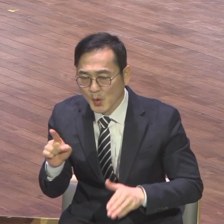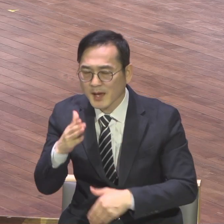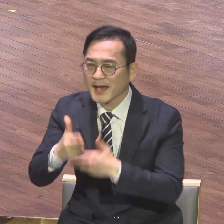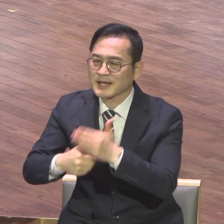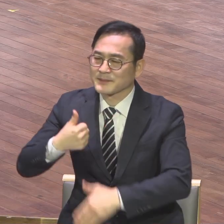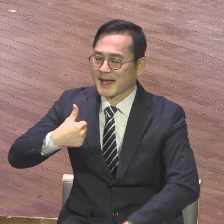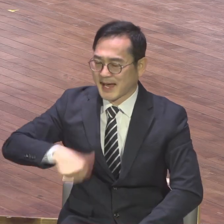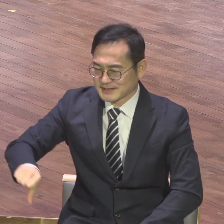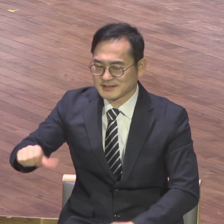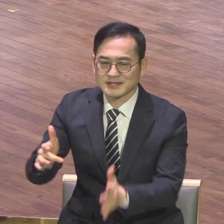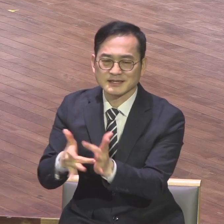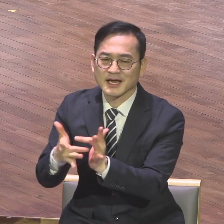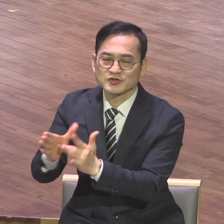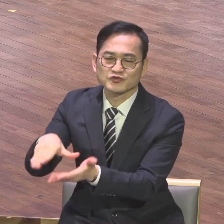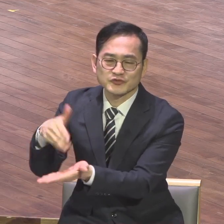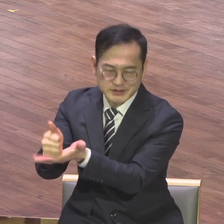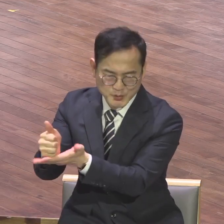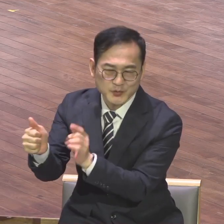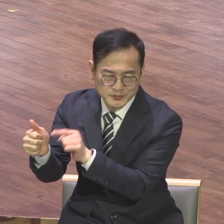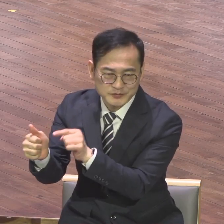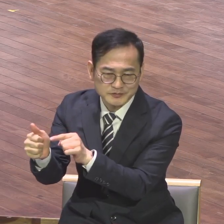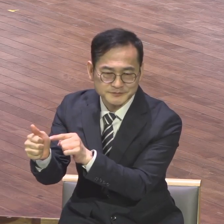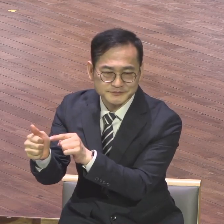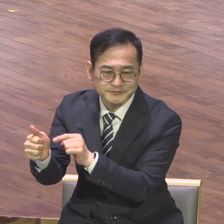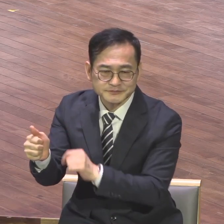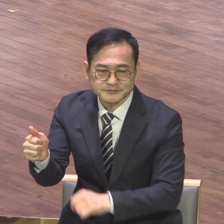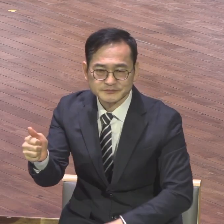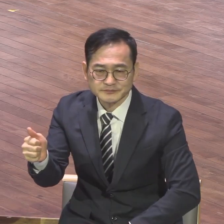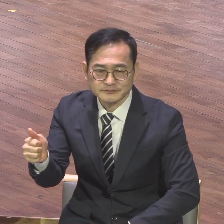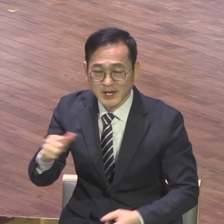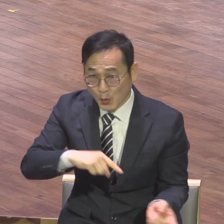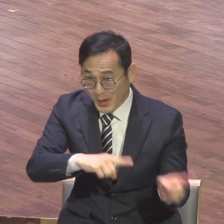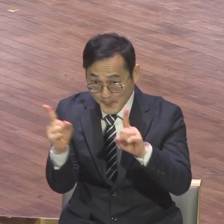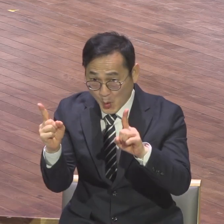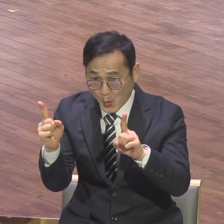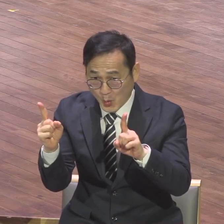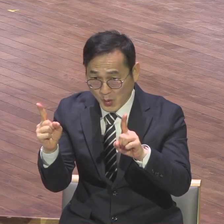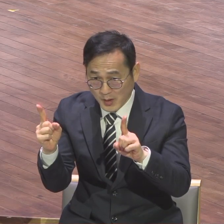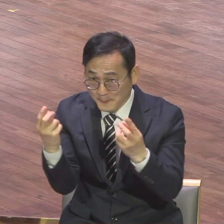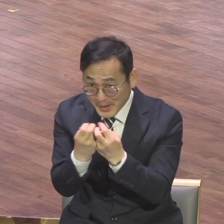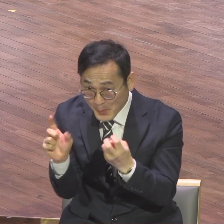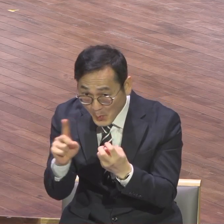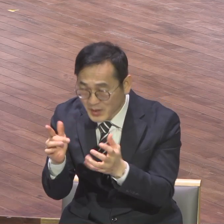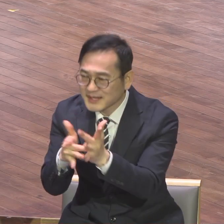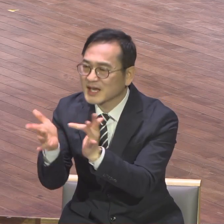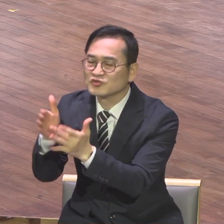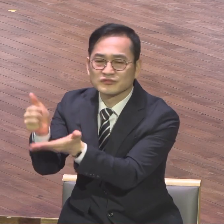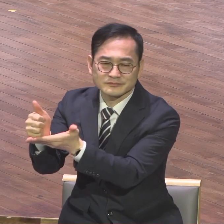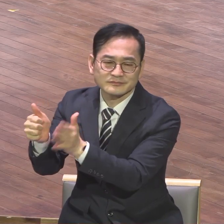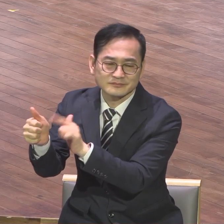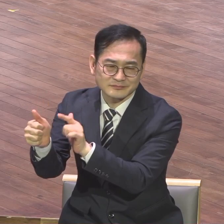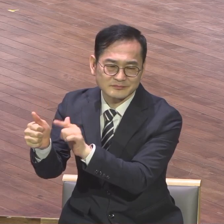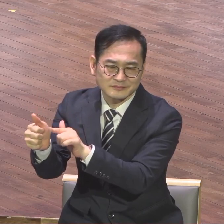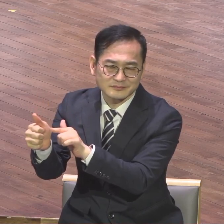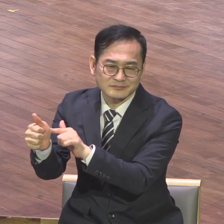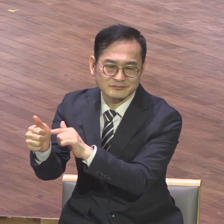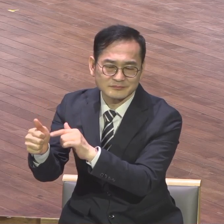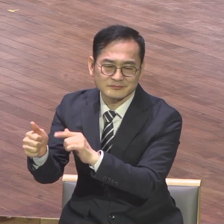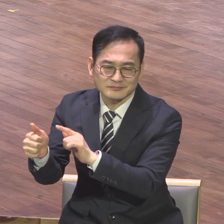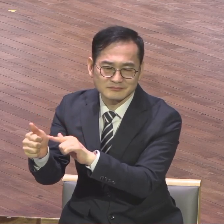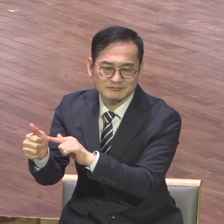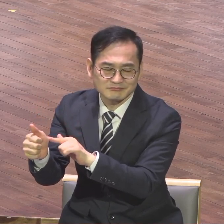아들 예수 그리스도라는 것입니다. 모든 회복의 기회는 예수 그리스도 안에 있다. 아주